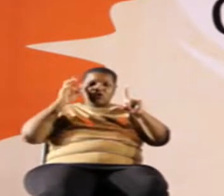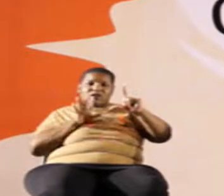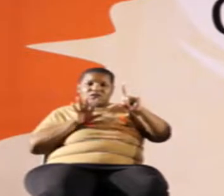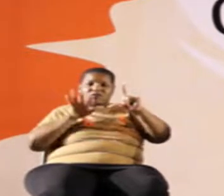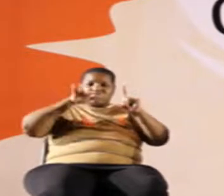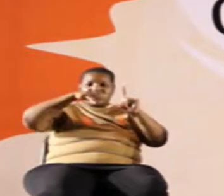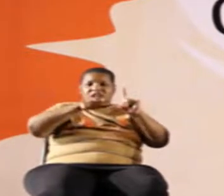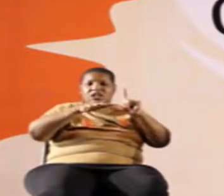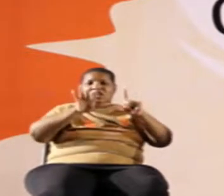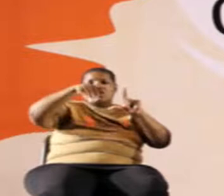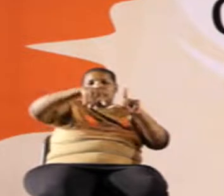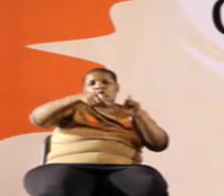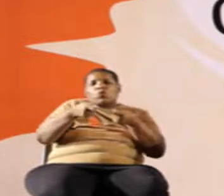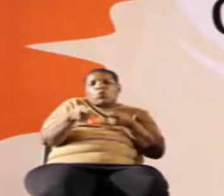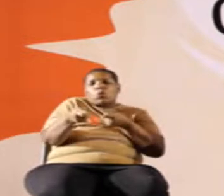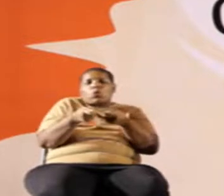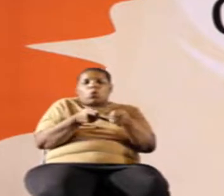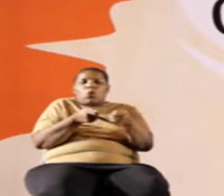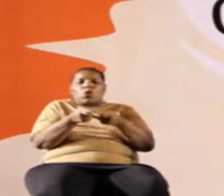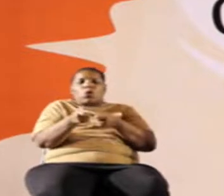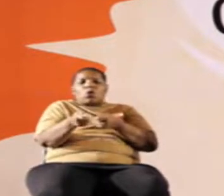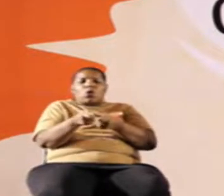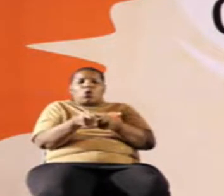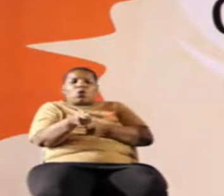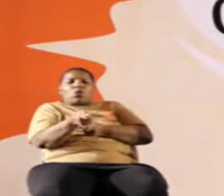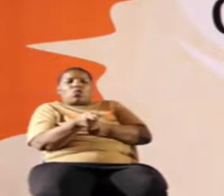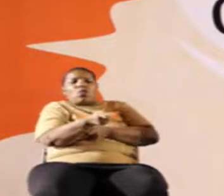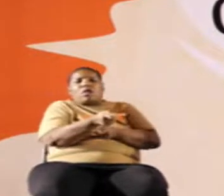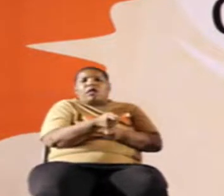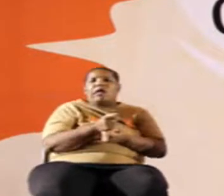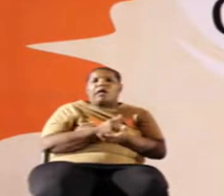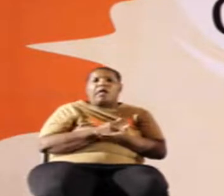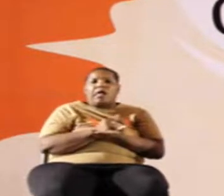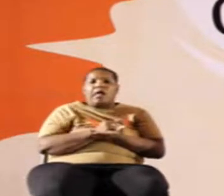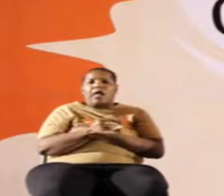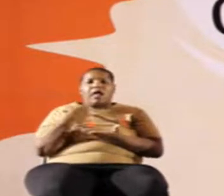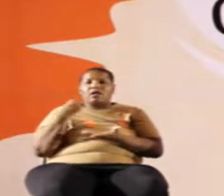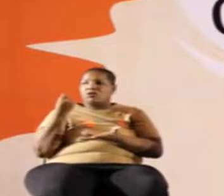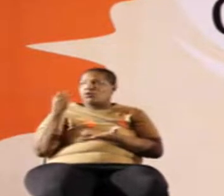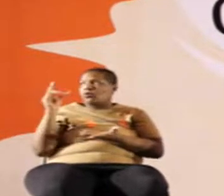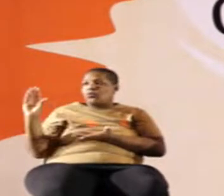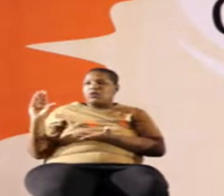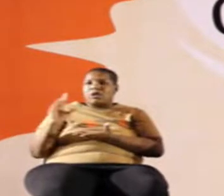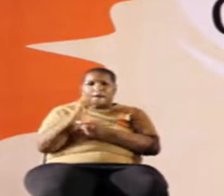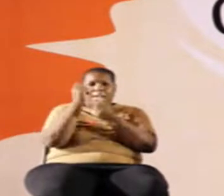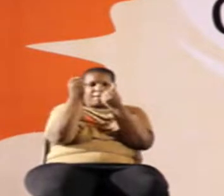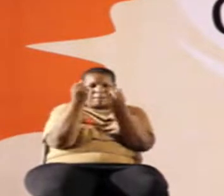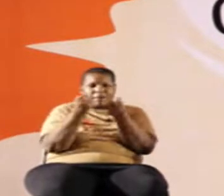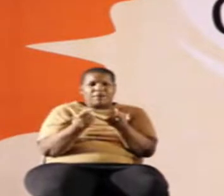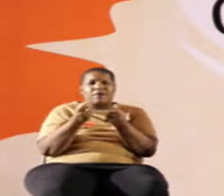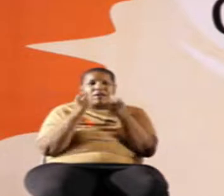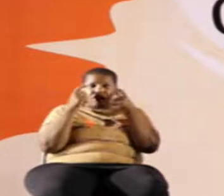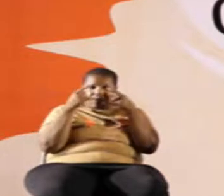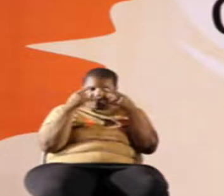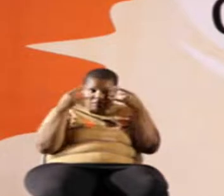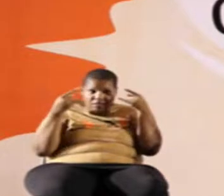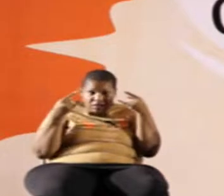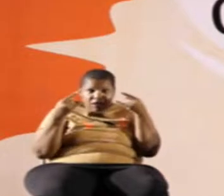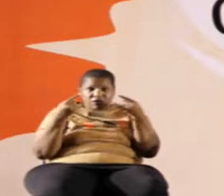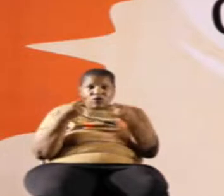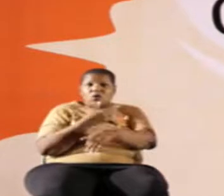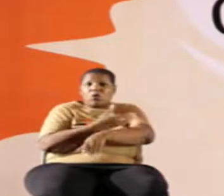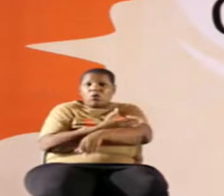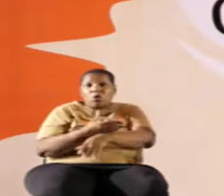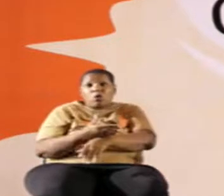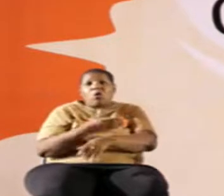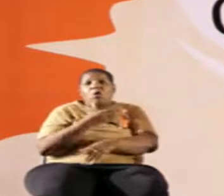ser controlada, nossa cultura, a cultura de todo mundo, controlada pelos interesses e pela mão pesada dos interesses dos homens brancos.